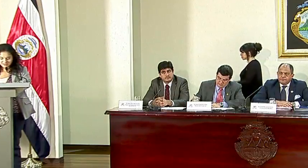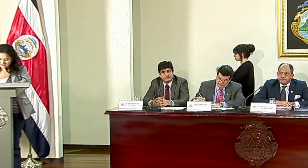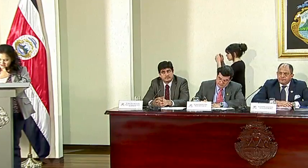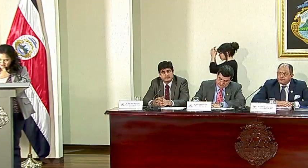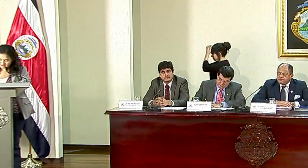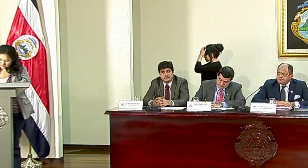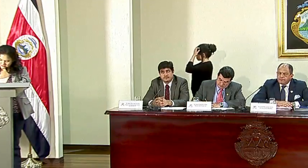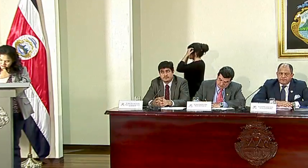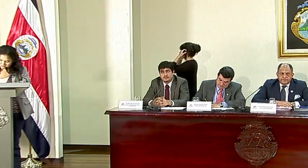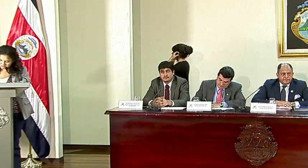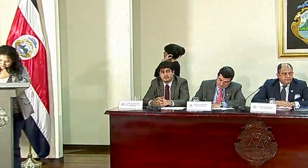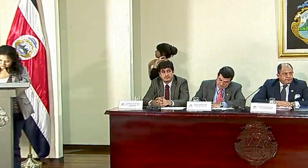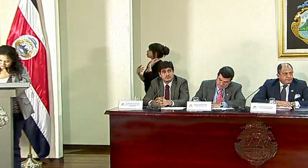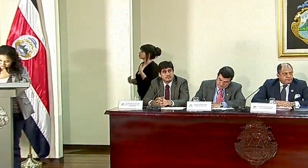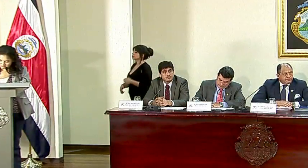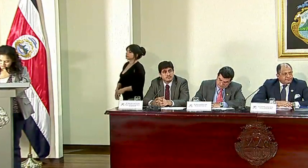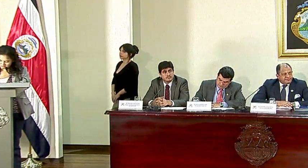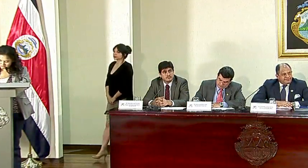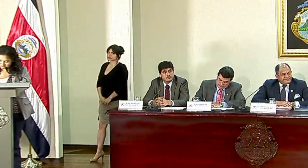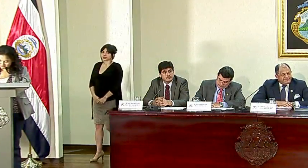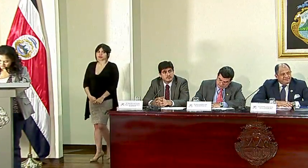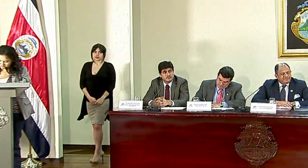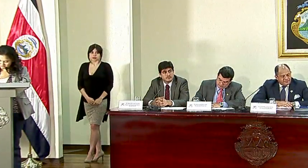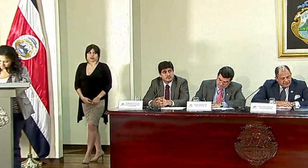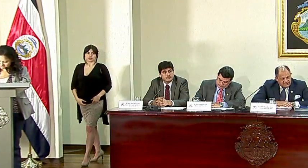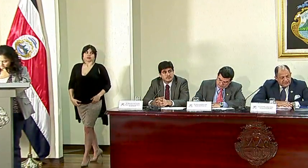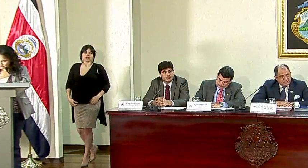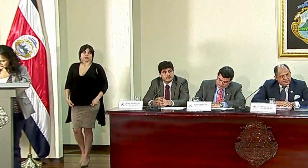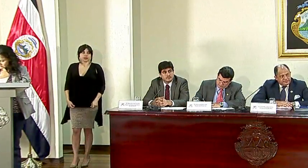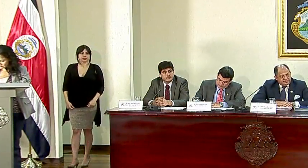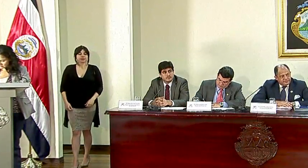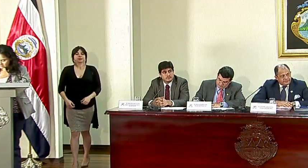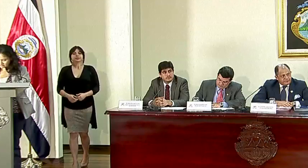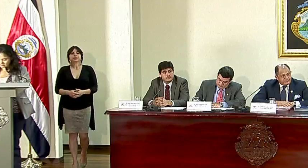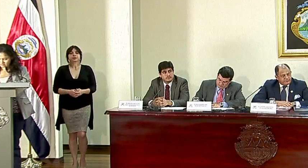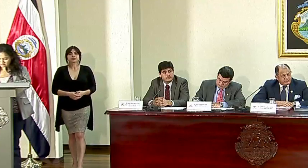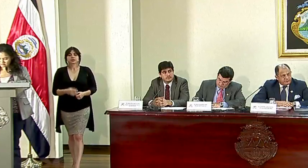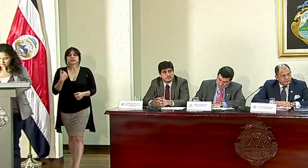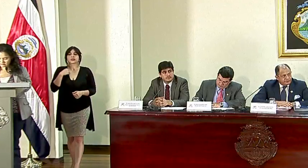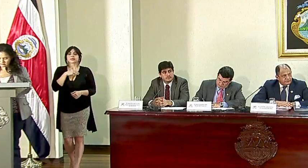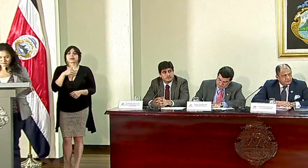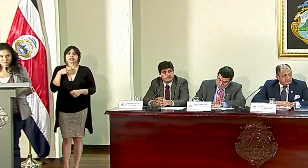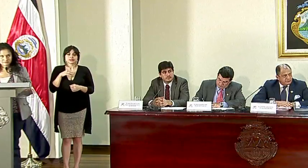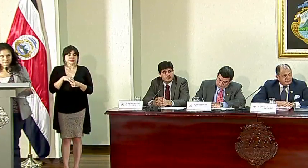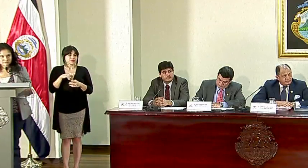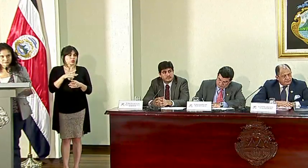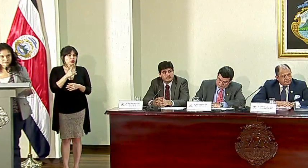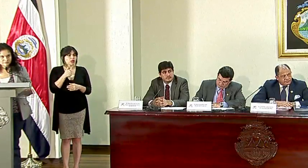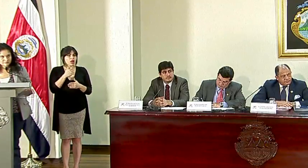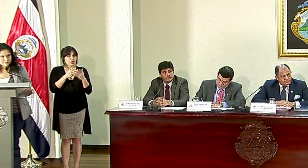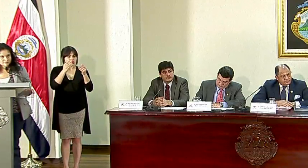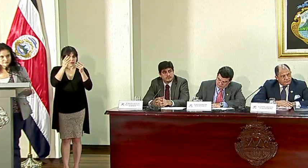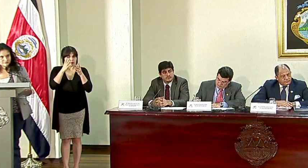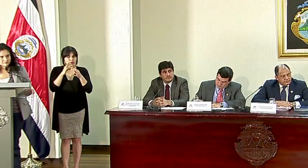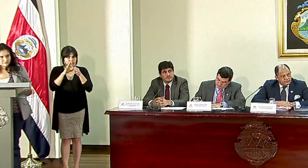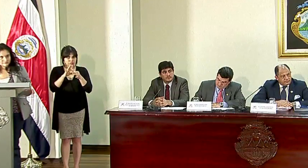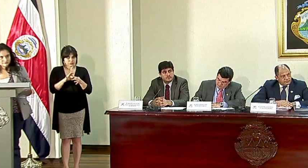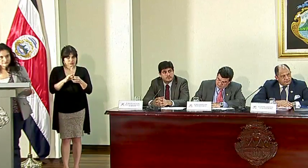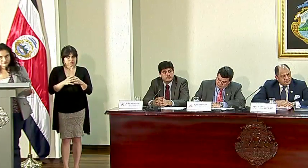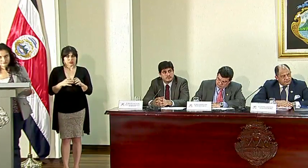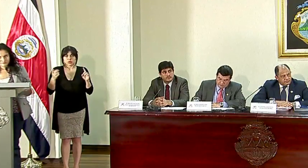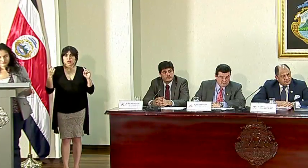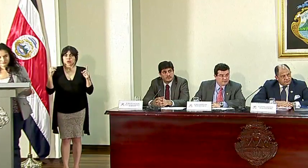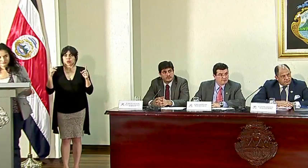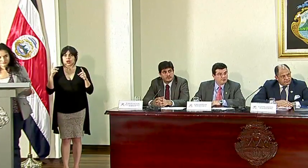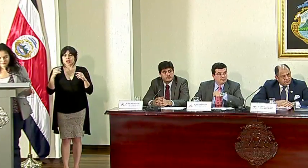Katia Meneses. Gracias, muy buenas tardes. Señor Ministro de Agricultura, ¿tiene usted alguna información sobre